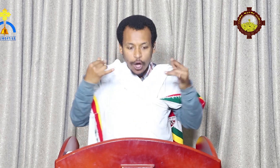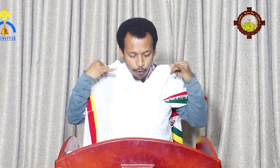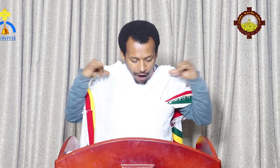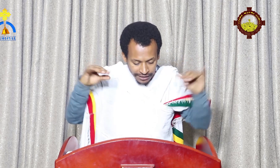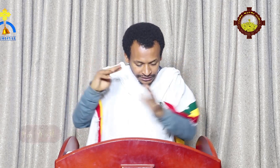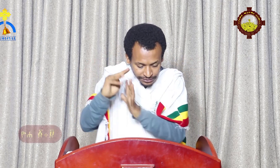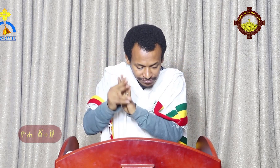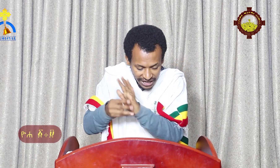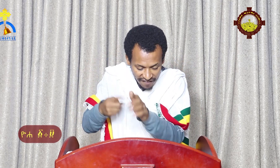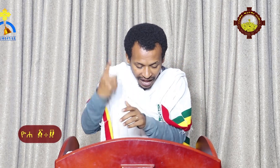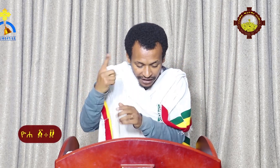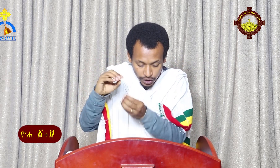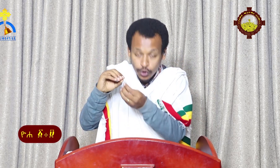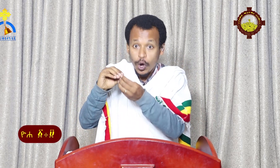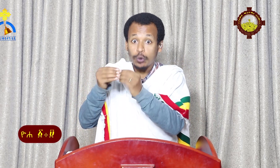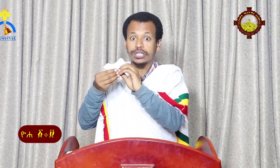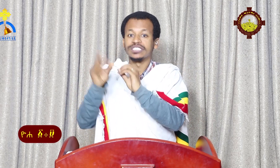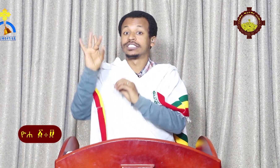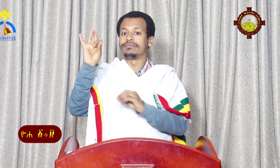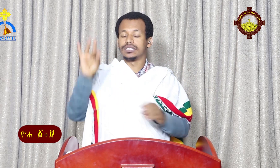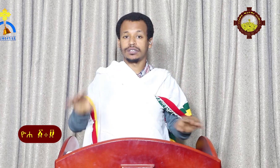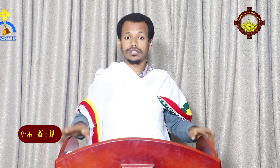ወንጌላዊ ዮሐንስ ምዕራፍ 1 ቁጥር 8